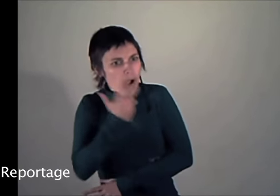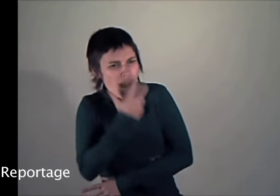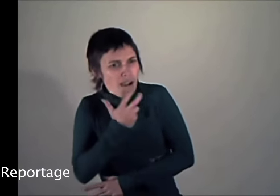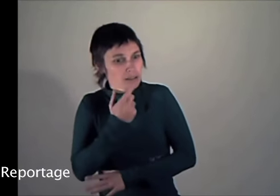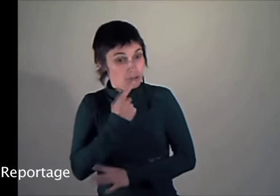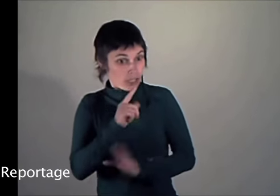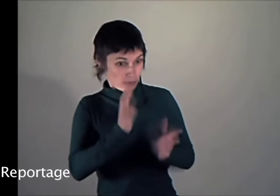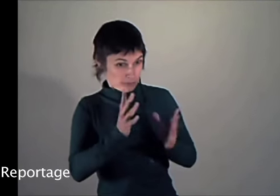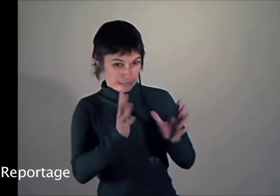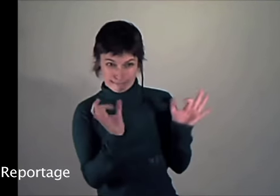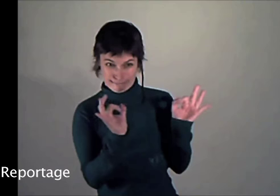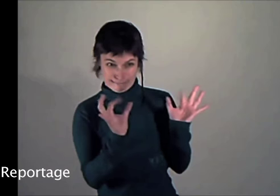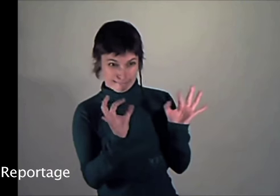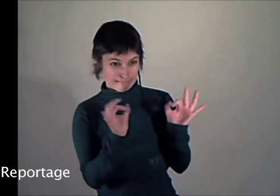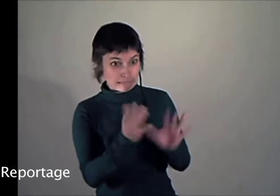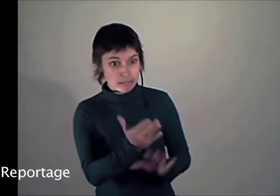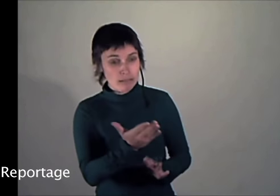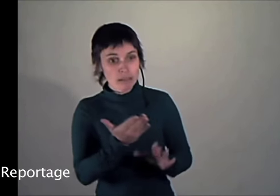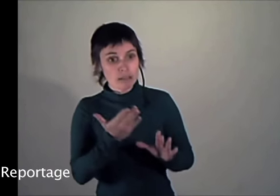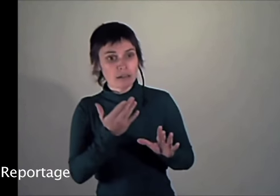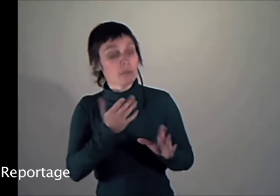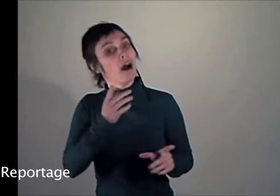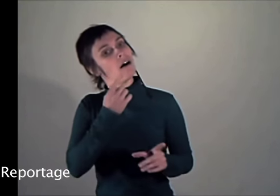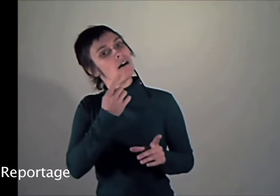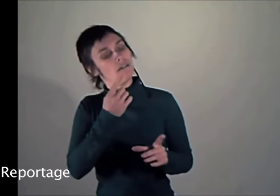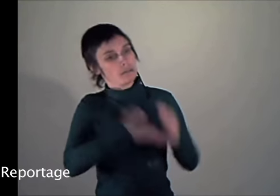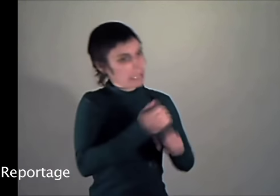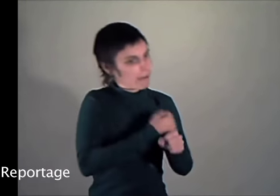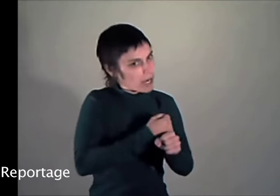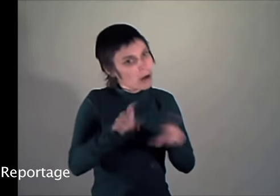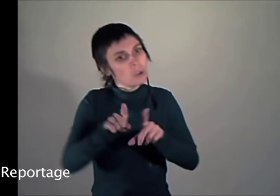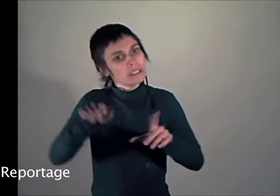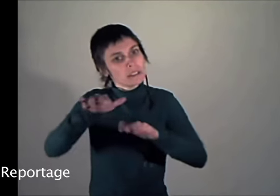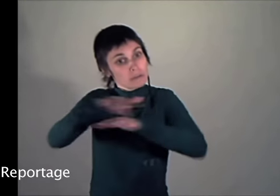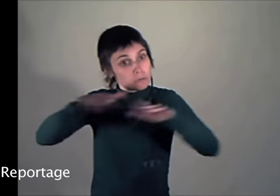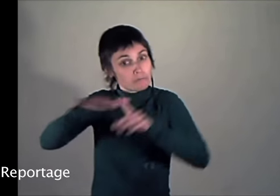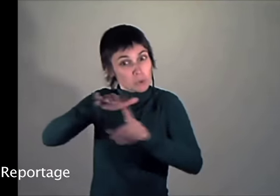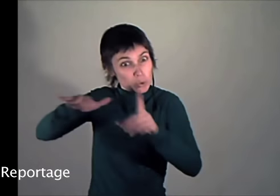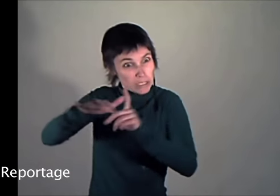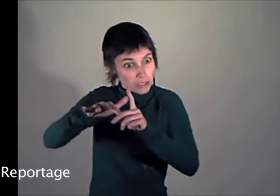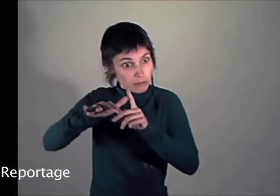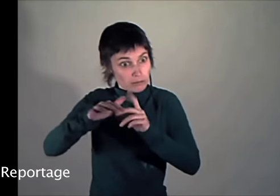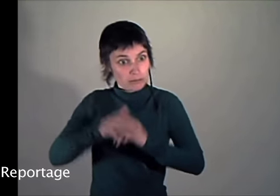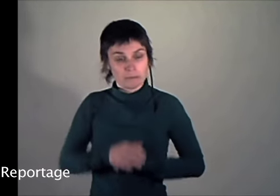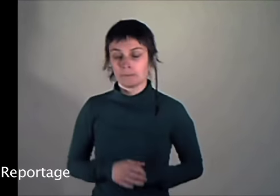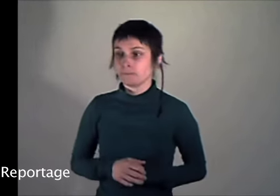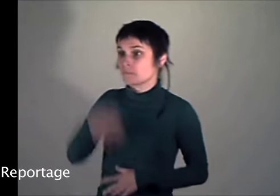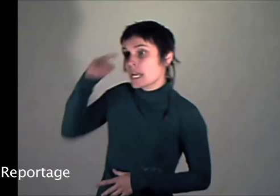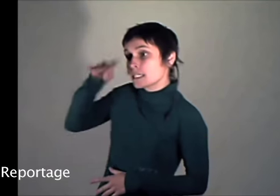coup. Et je me demandais comment ça se passait avant, si en fait c'est l'oralisme tout le temps pour toi, sans langue